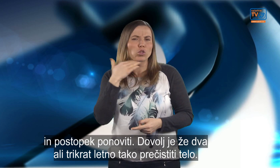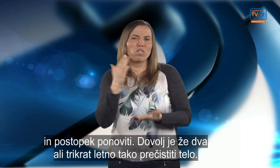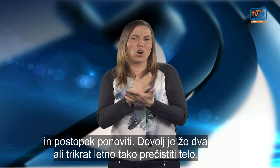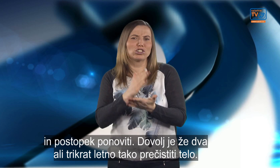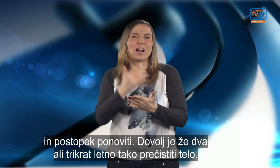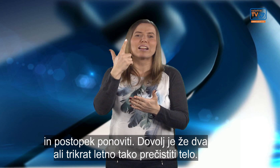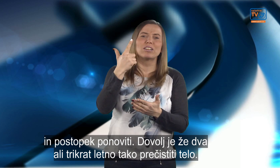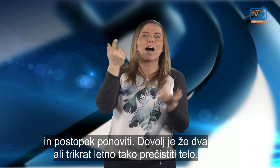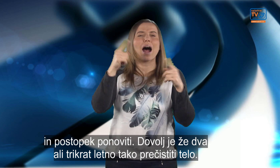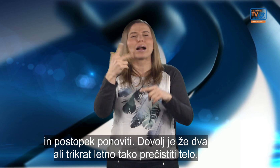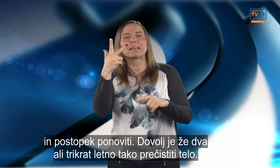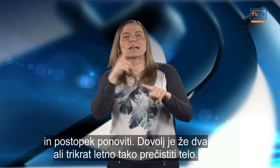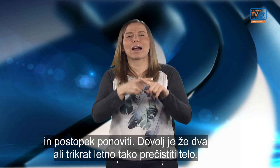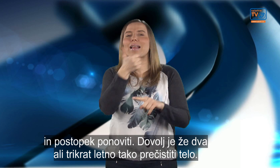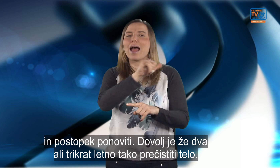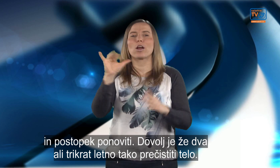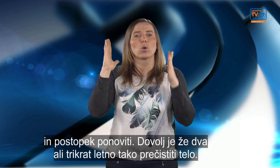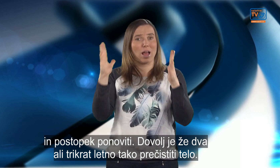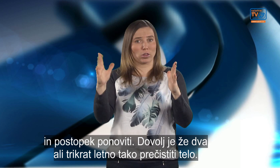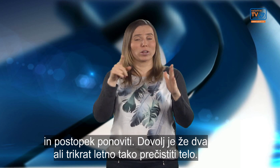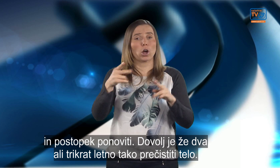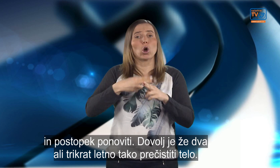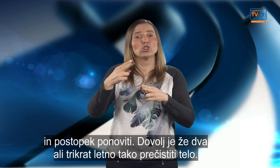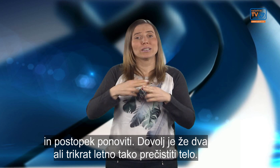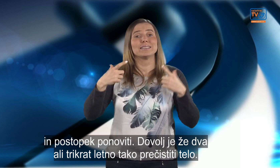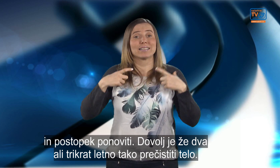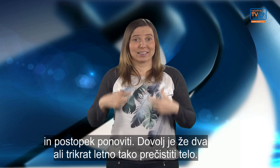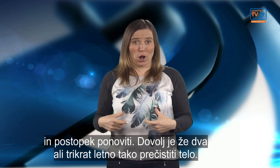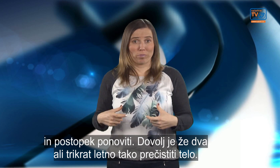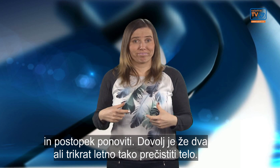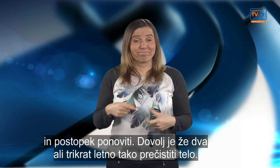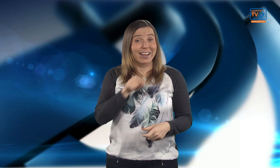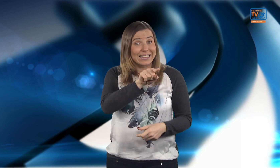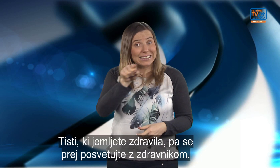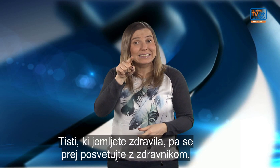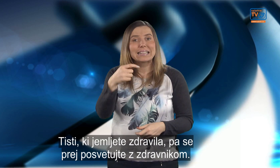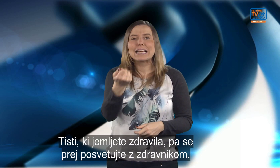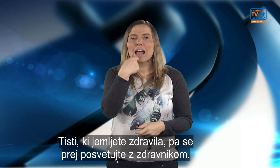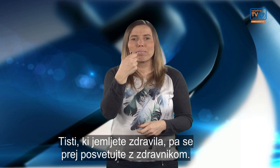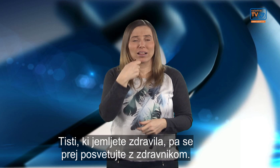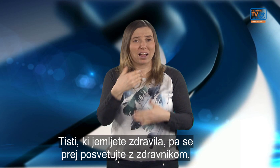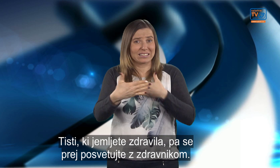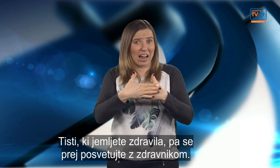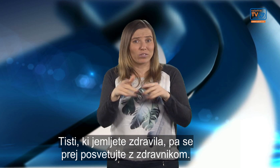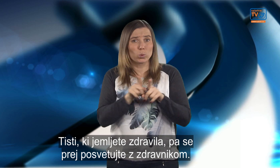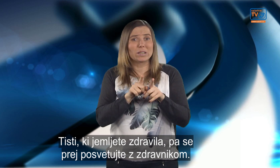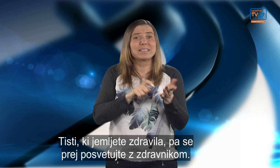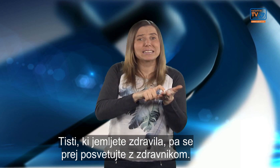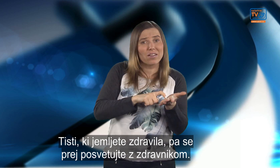Dovolj je že 2 ali 3-krat letno tako prečistiti telo. Tisti, ki jemljete zdravila, pa se prej